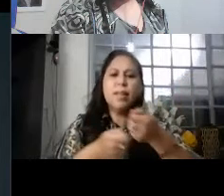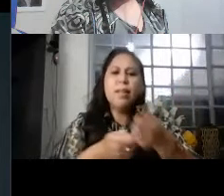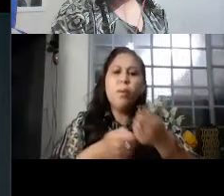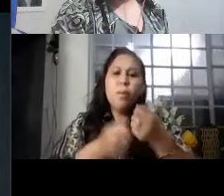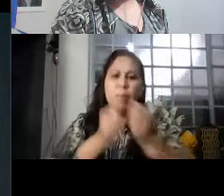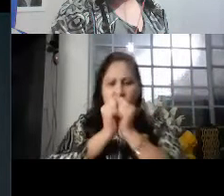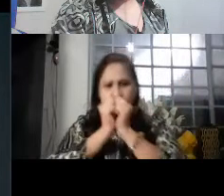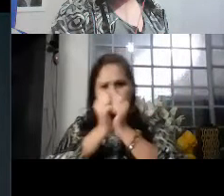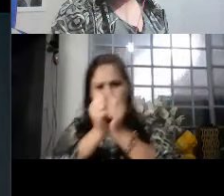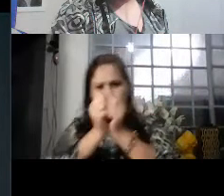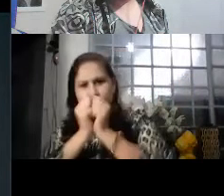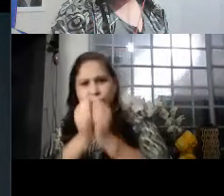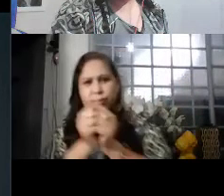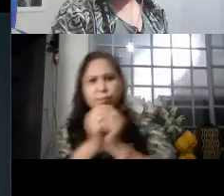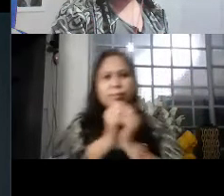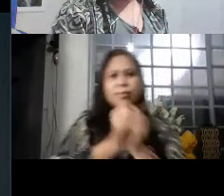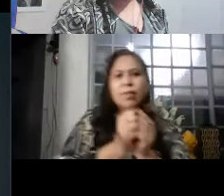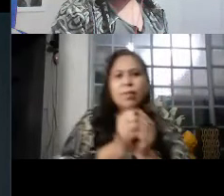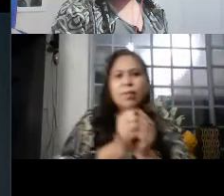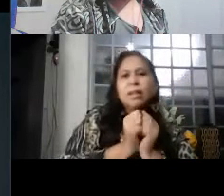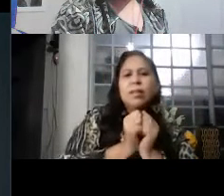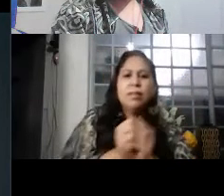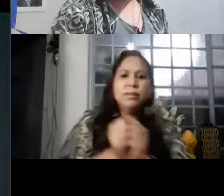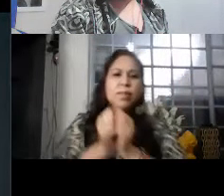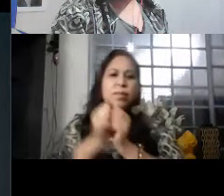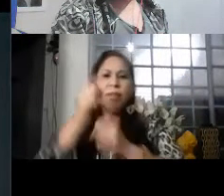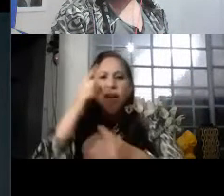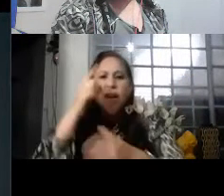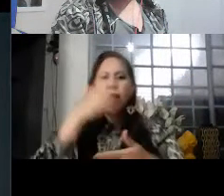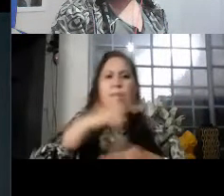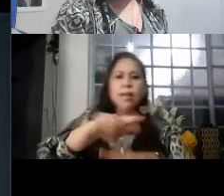flores pra te encontrar.